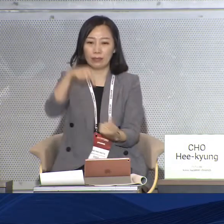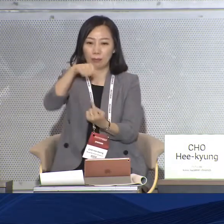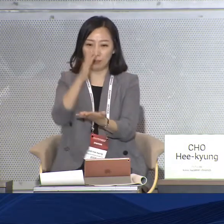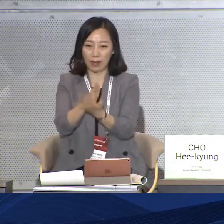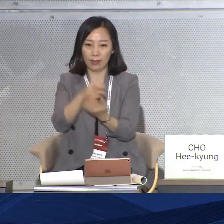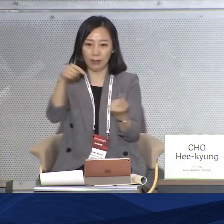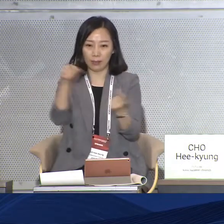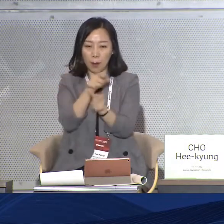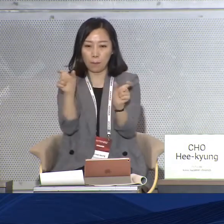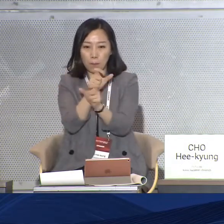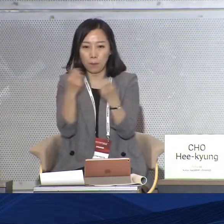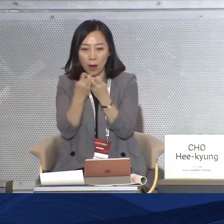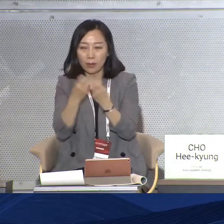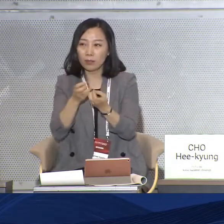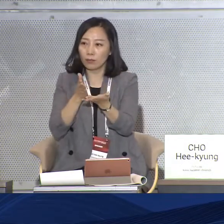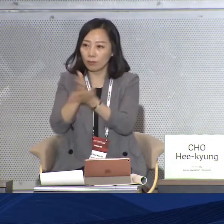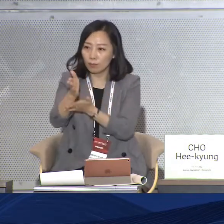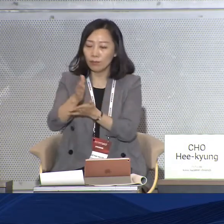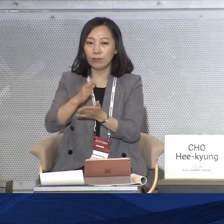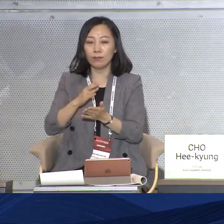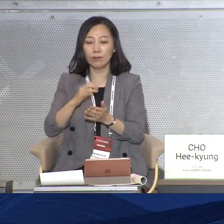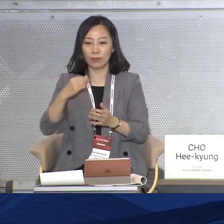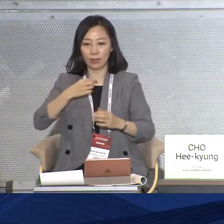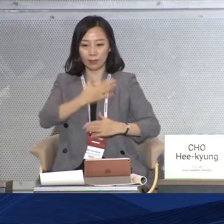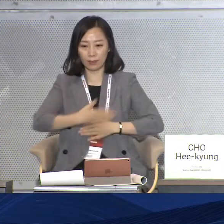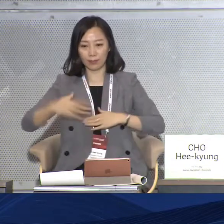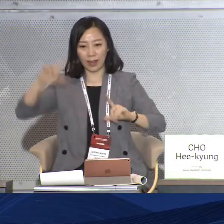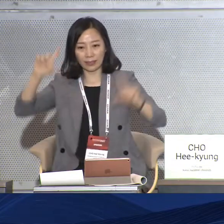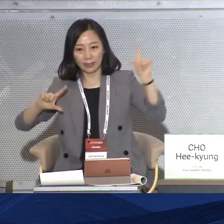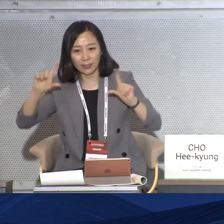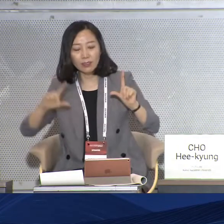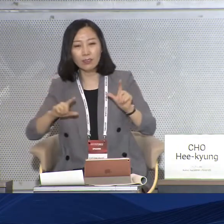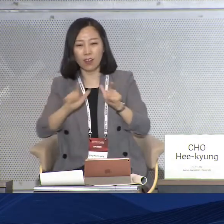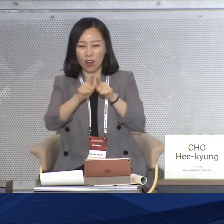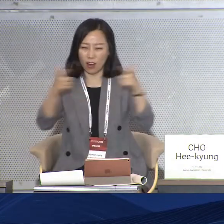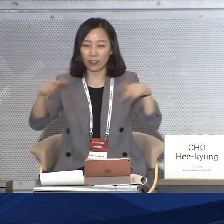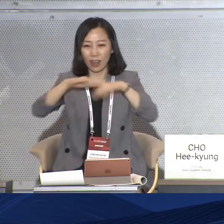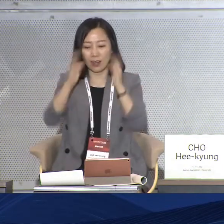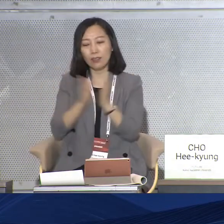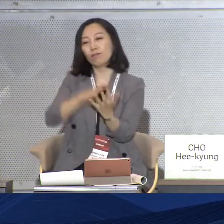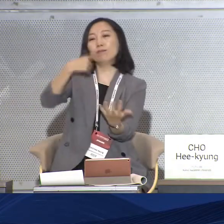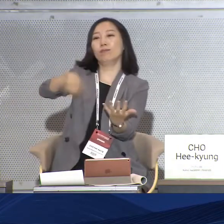사전에 방송통역사들을 대상으로 교육이라든지 보수교육